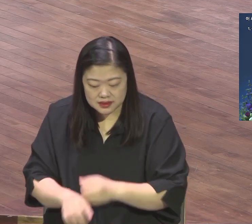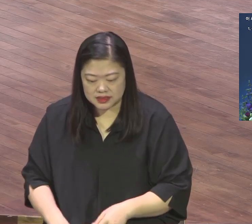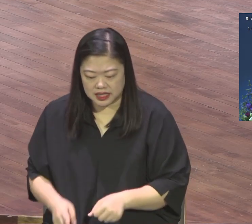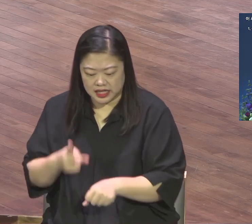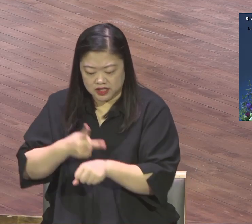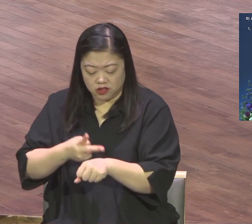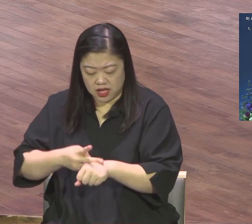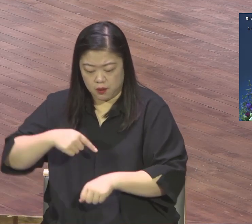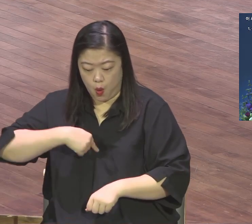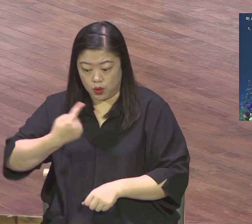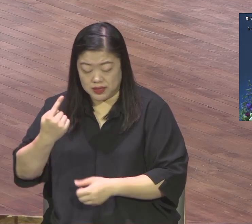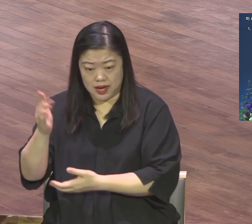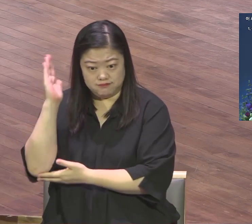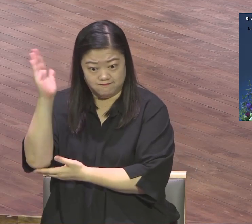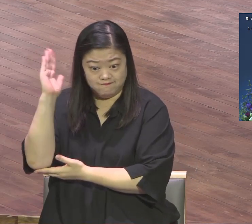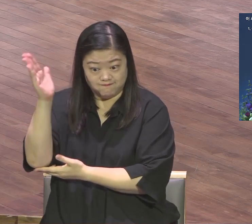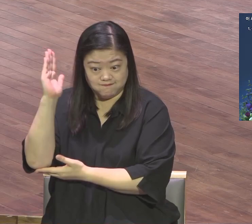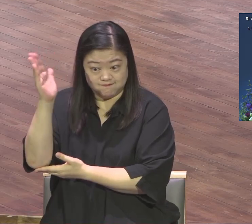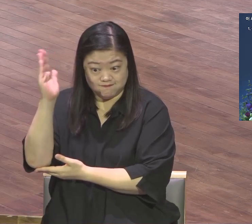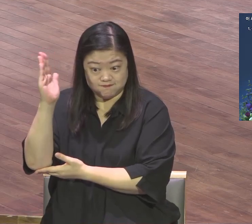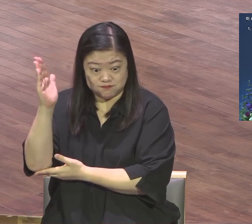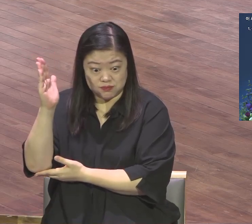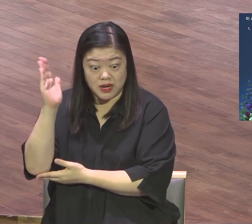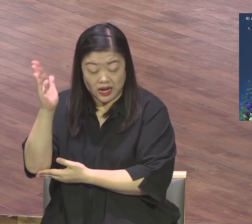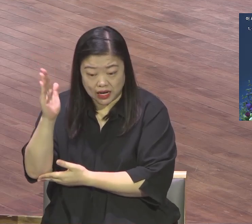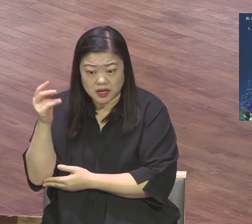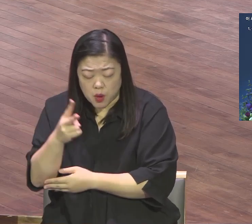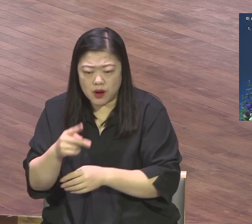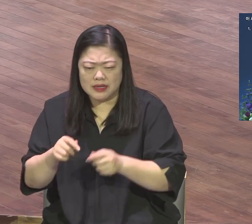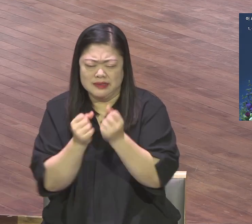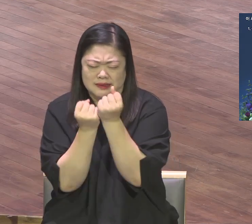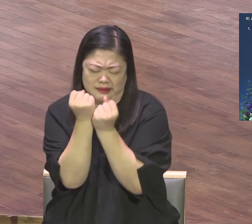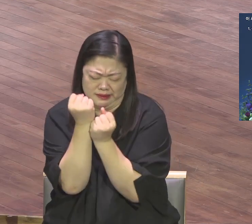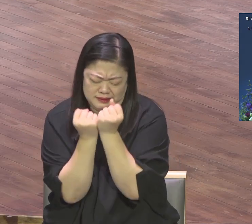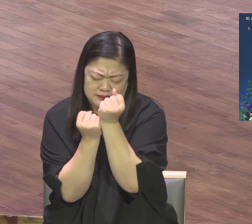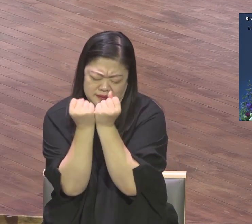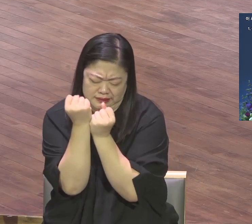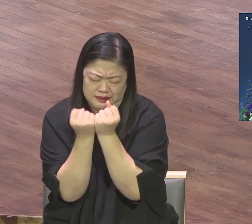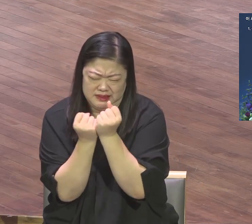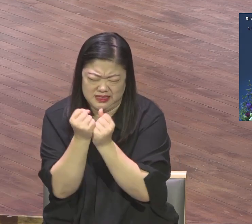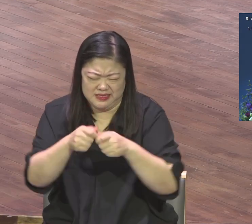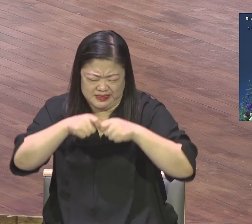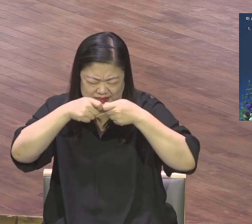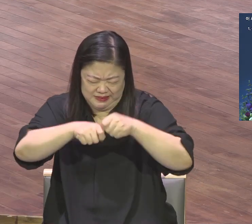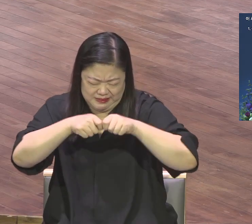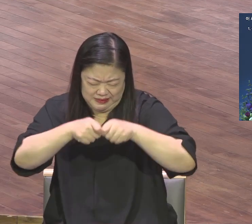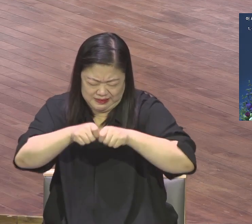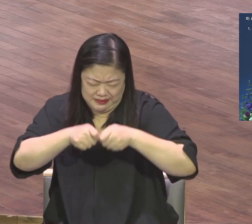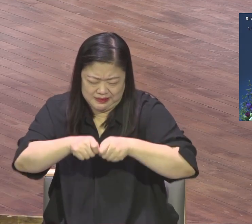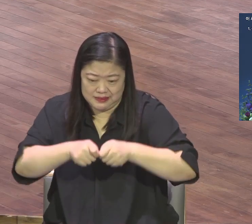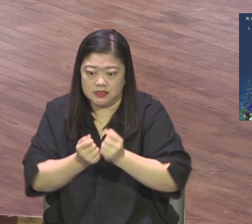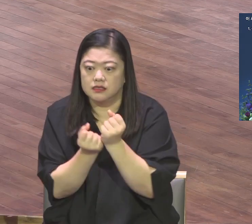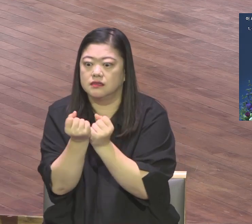뜻을 풀어주듯이 말씀을 하나하나 풀어준 거예요. 다시 말해서 이